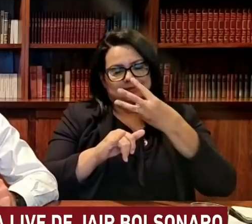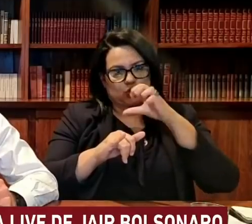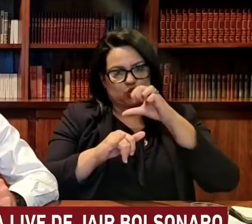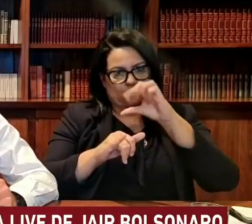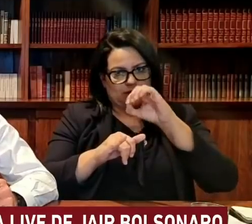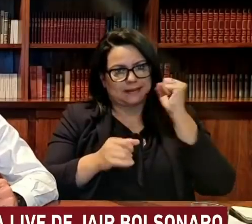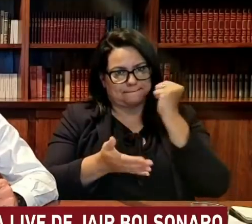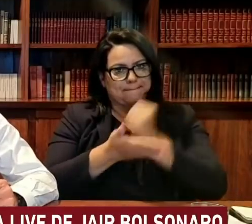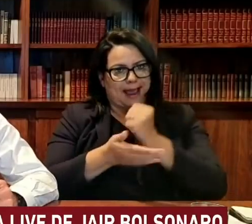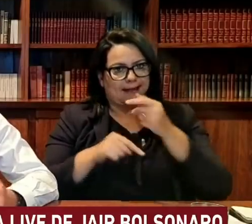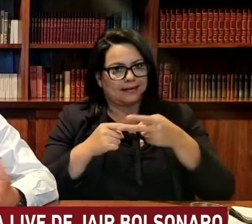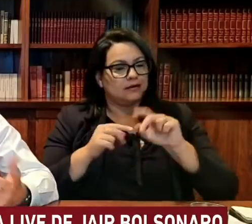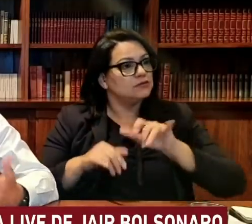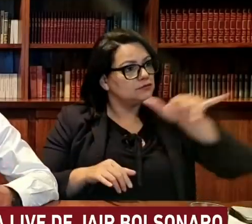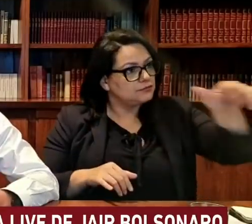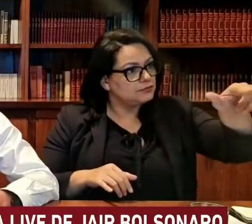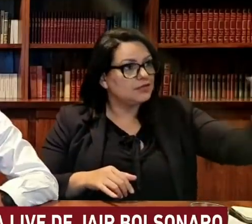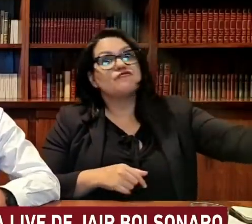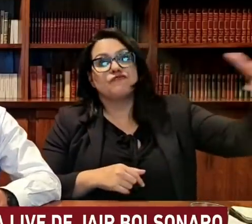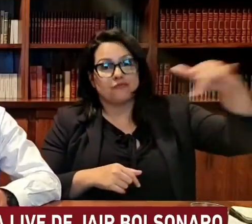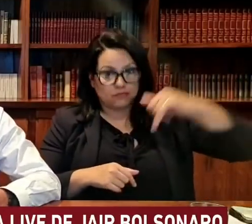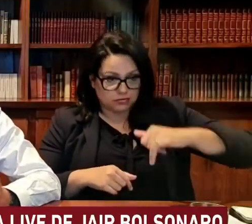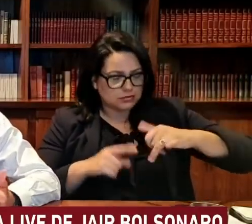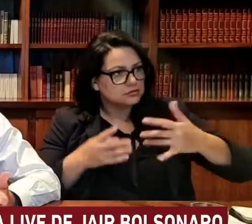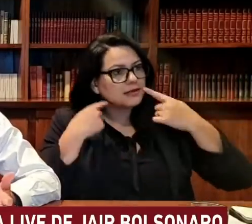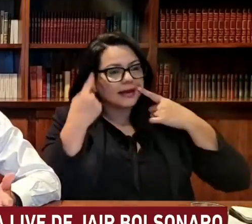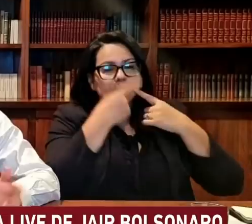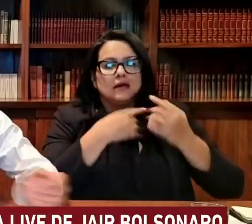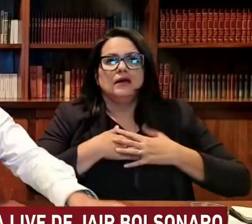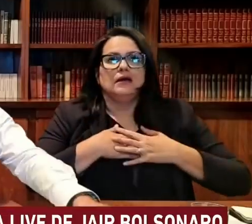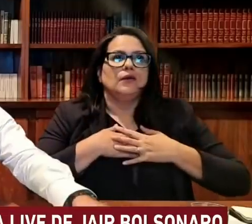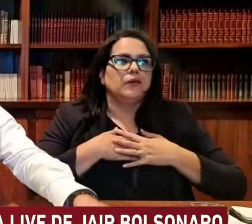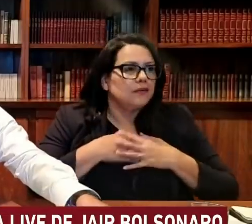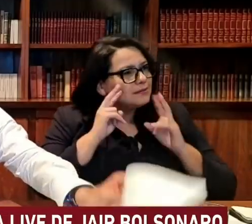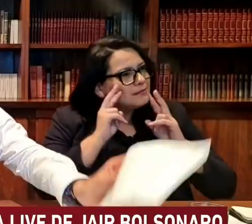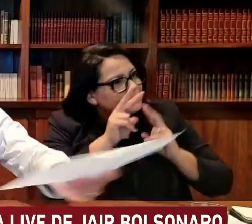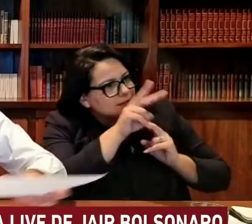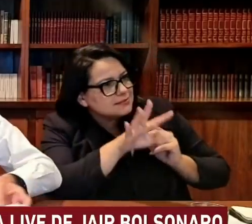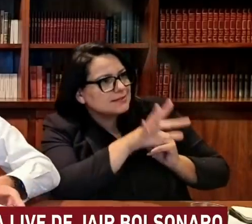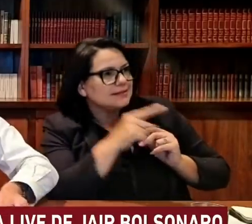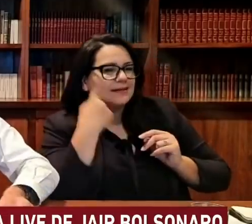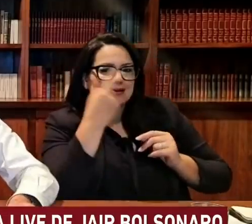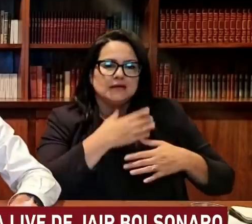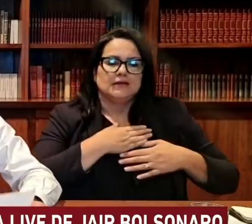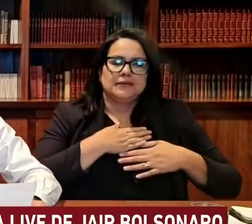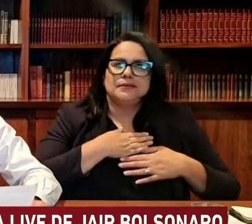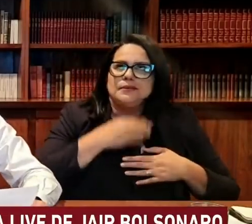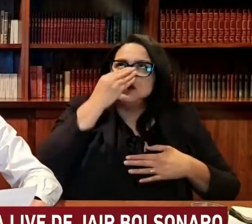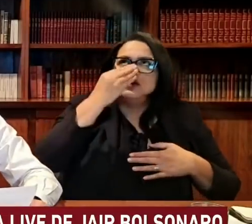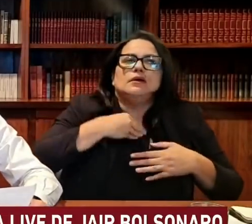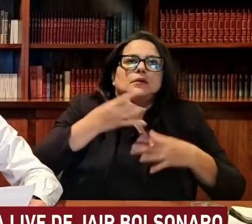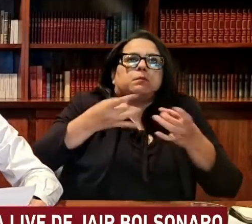depois do almoço. A gente sente no semblante das pessoas uma satisfação muito grande, né? Um sentimento que não foram esquecidos, não